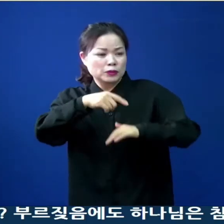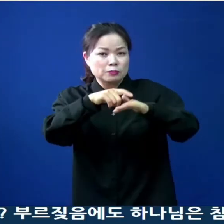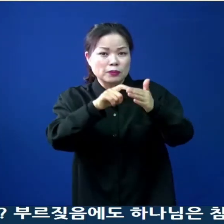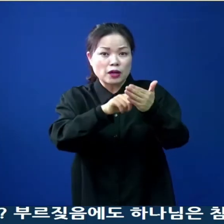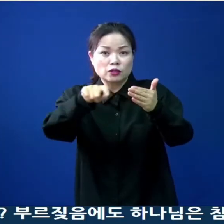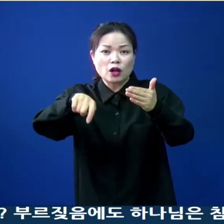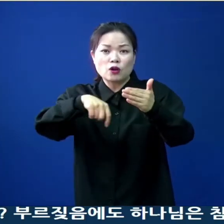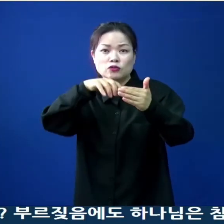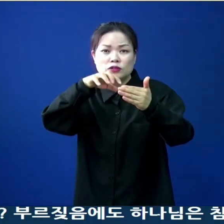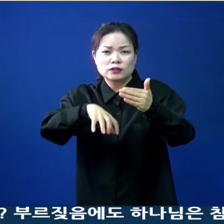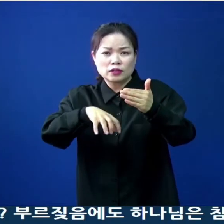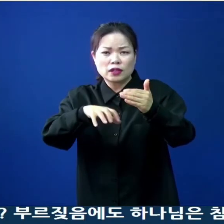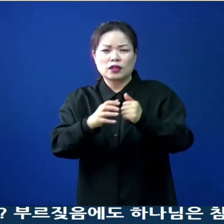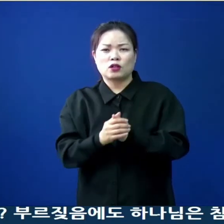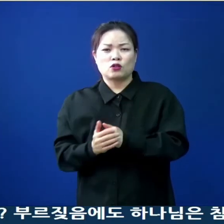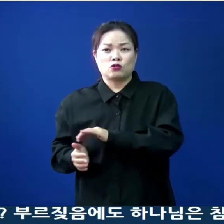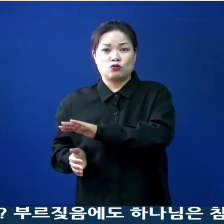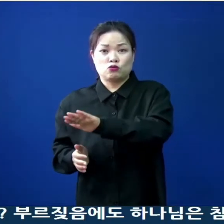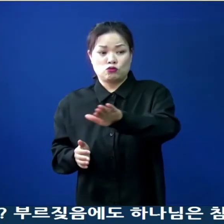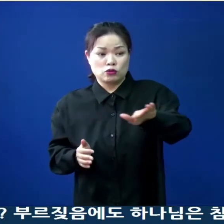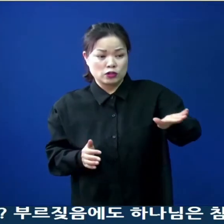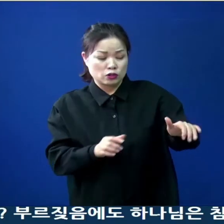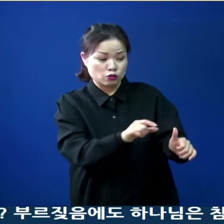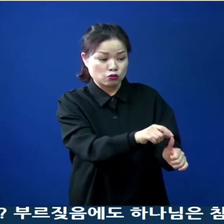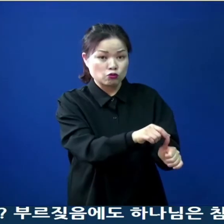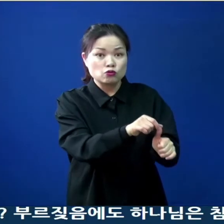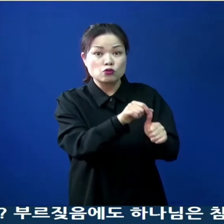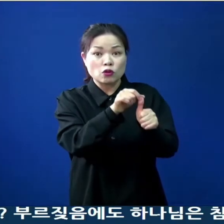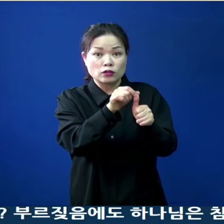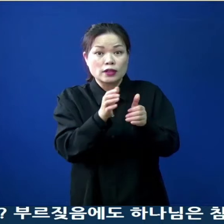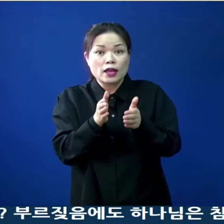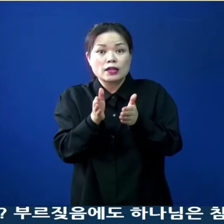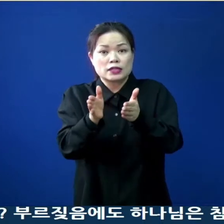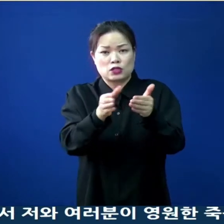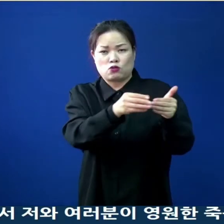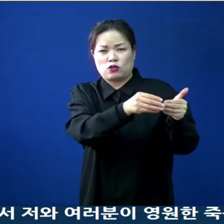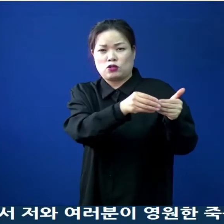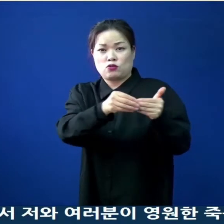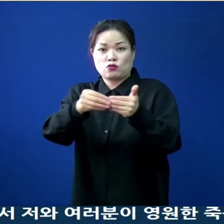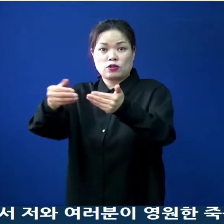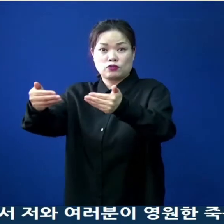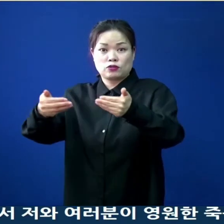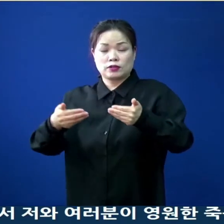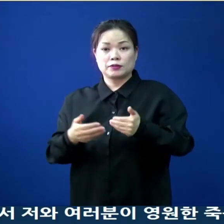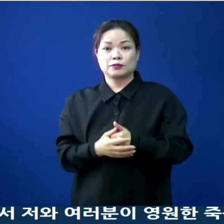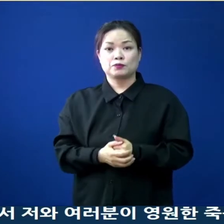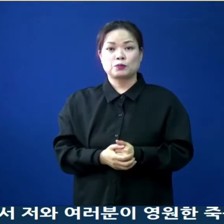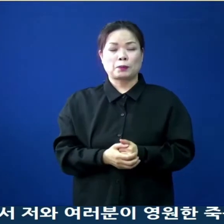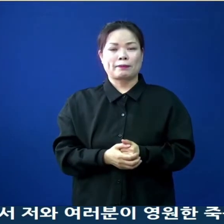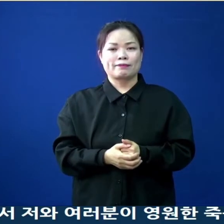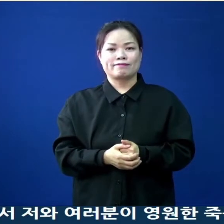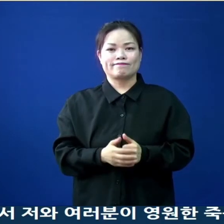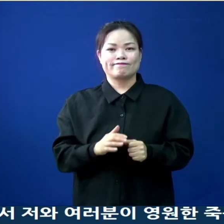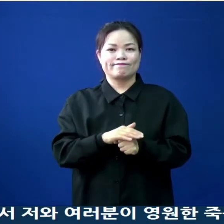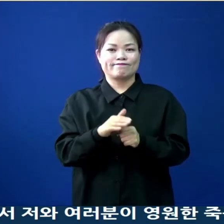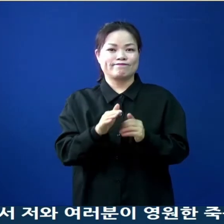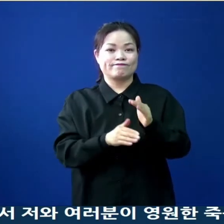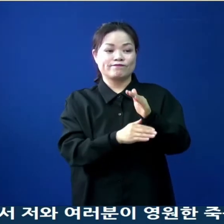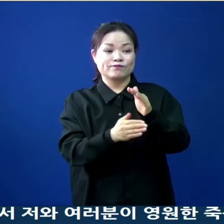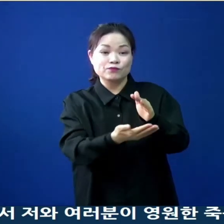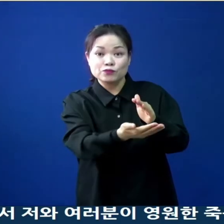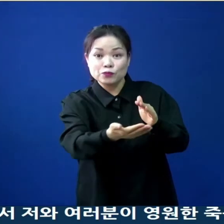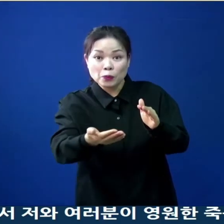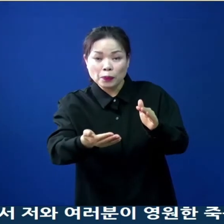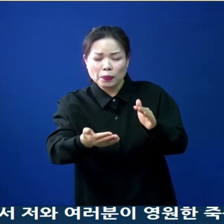때문에 결국 우리를 구원의 길로 인도하셨던 것입니다. 사랑하는 믿음의 성도 여러분,